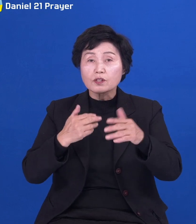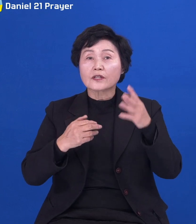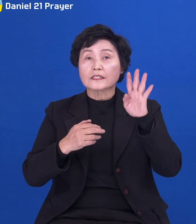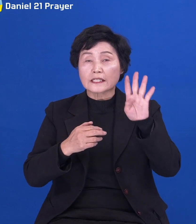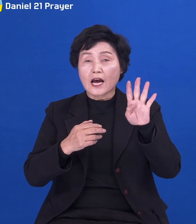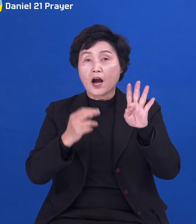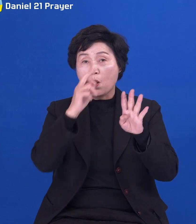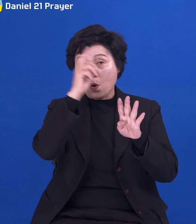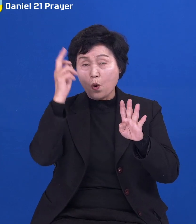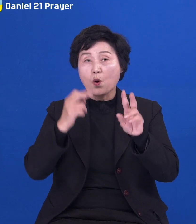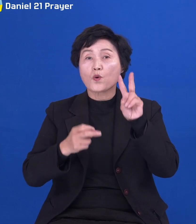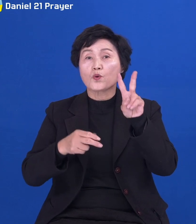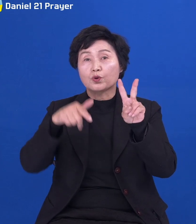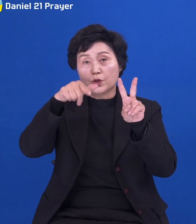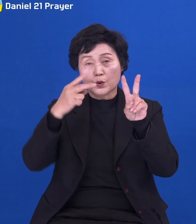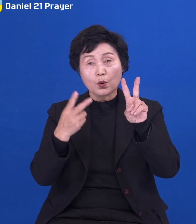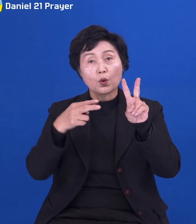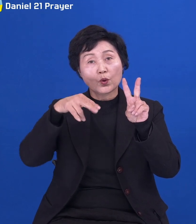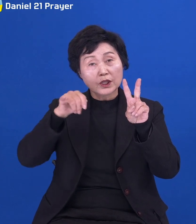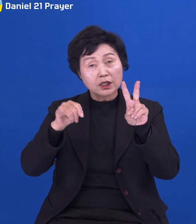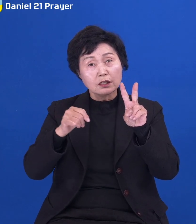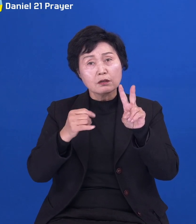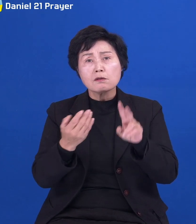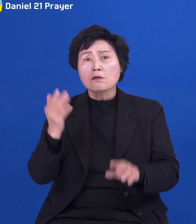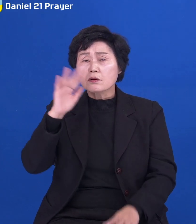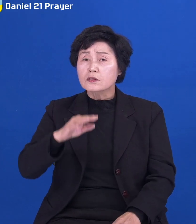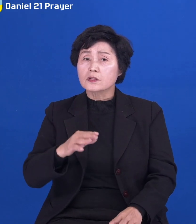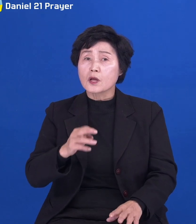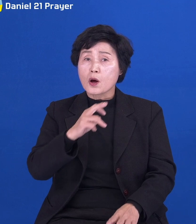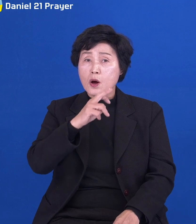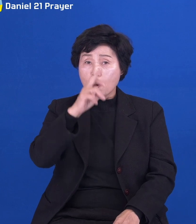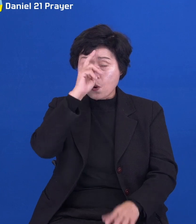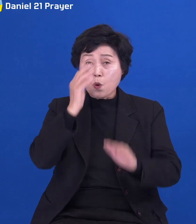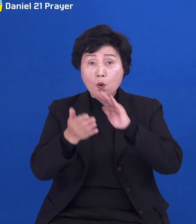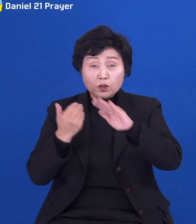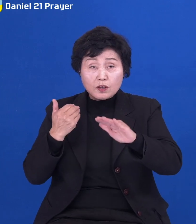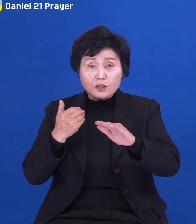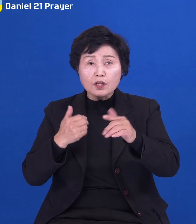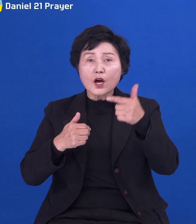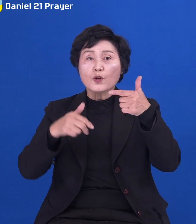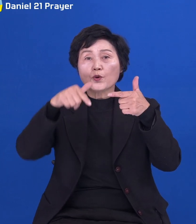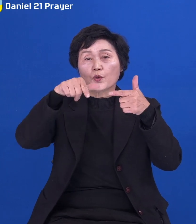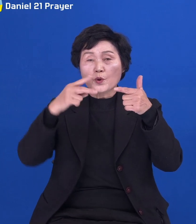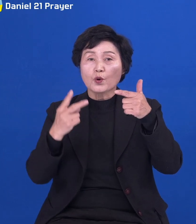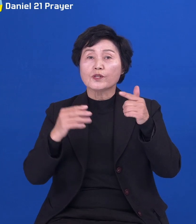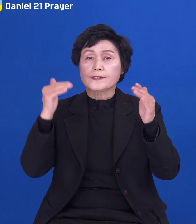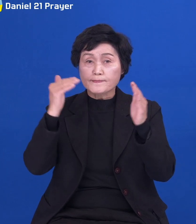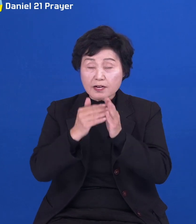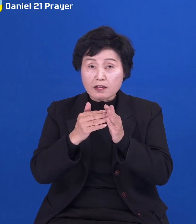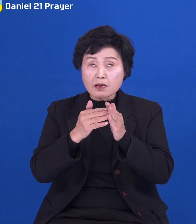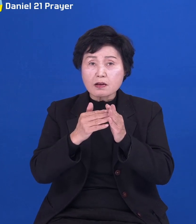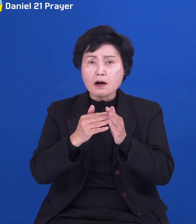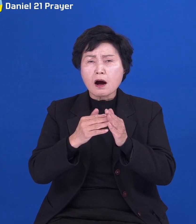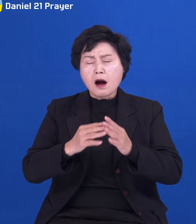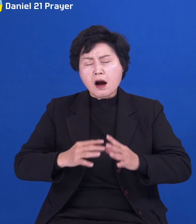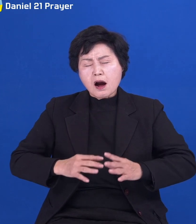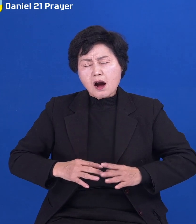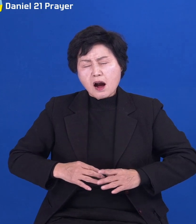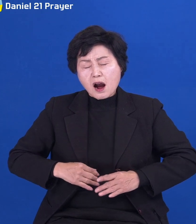시스템이었어요. 그런데 오전에 6교시를 다 하고 반 그릇도 안 되는 죽을 먹이고는 저희들을 농장밭으로 일하러